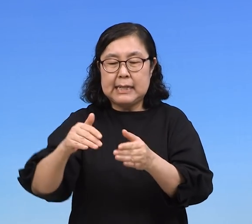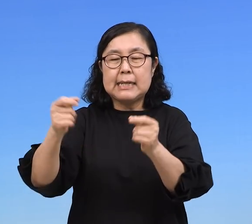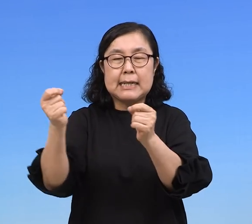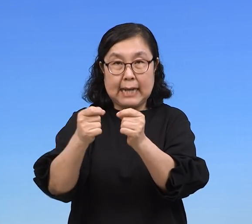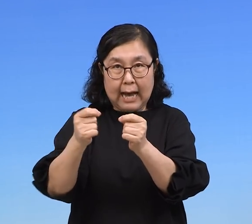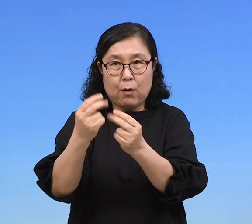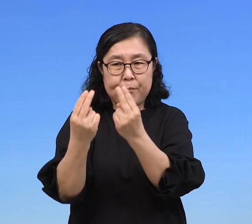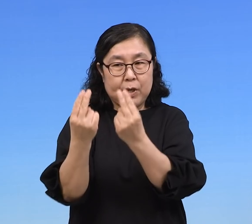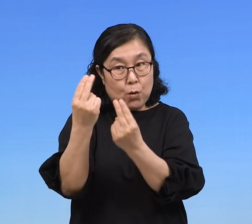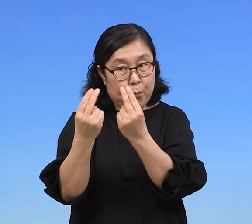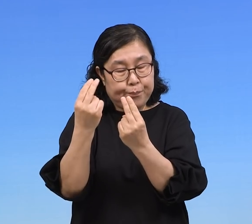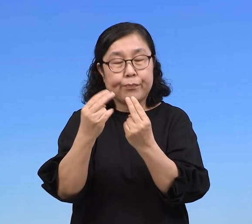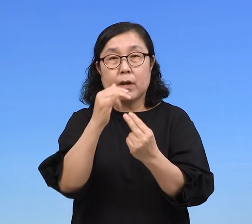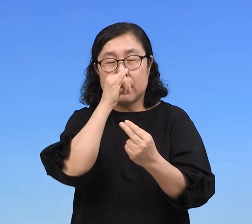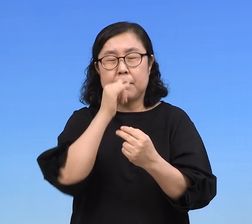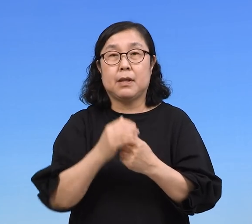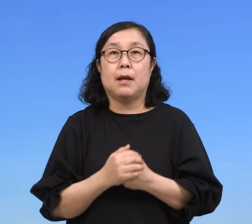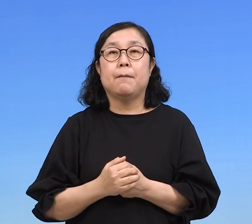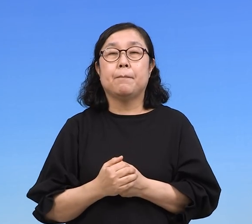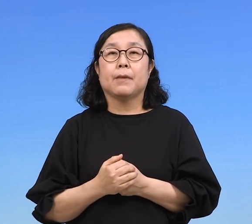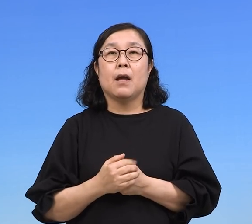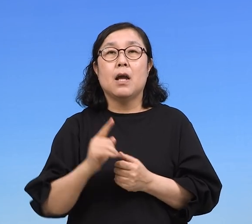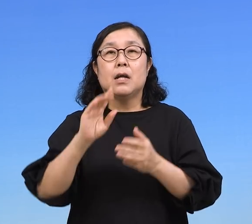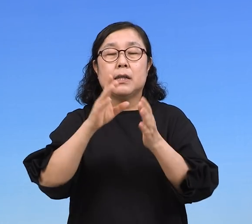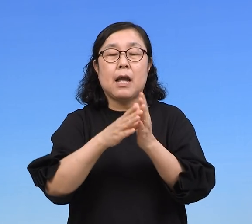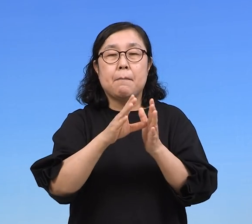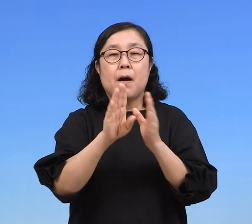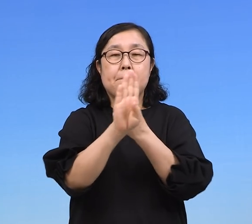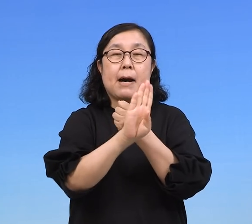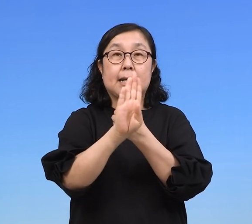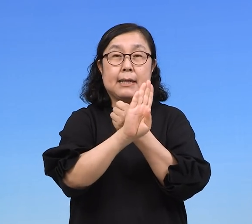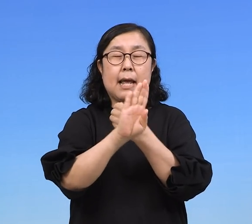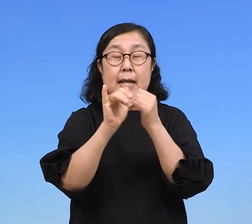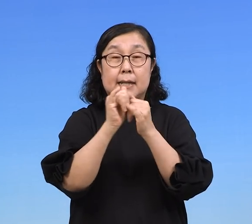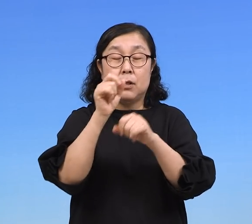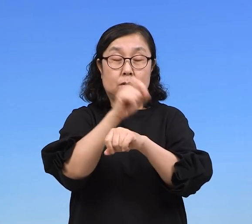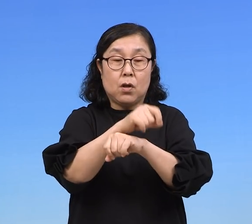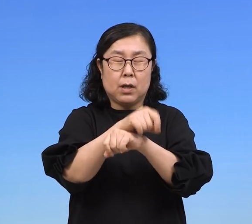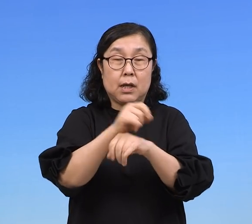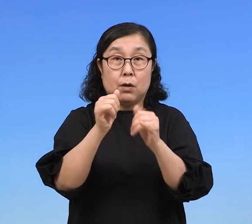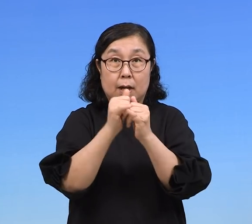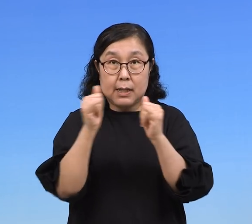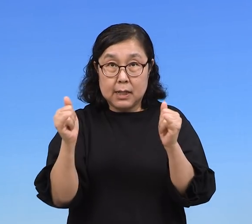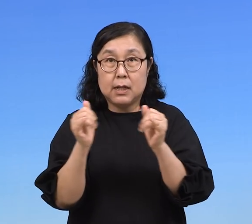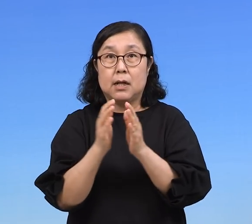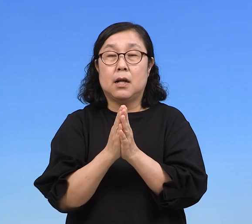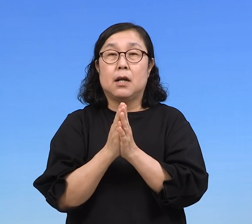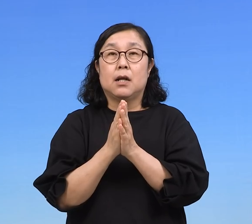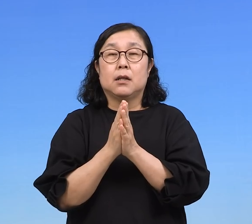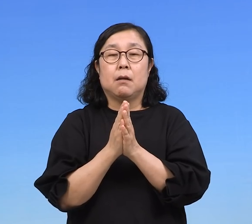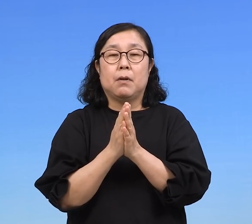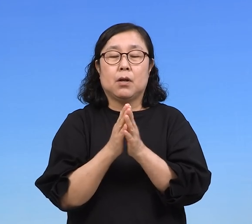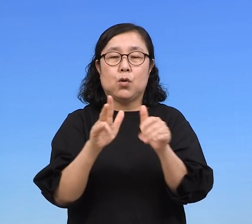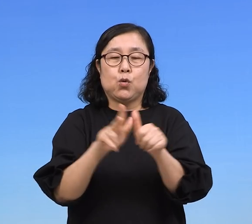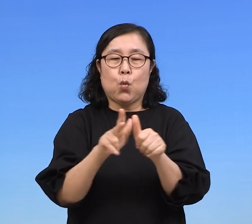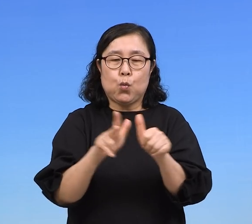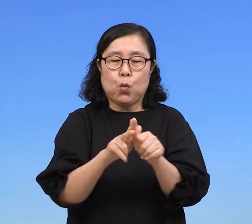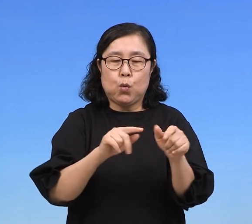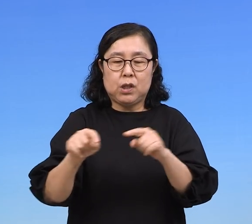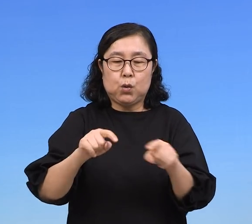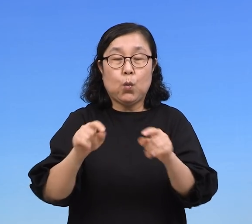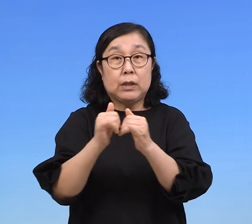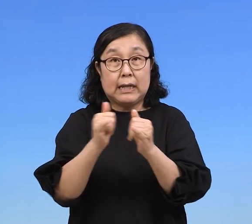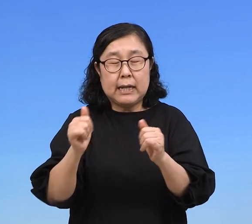그렇게 비유가 되고 있는 거거든요. 그 당시 바리새인들과 서기관들을 포함한 그 일부 종교